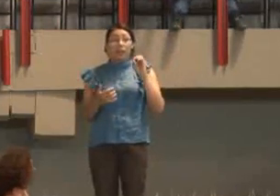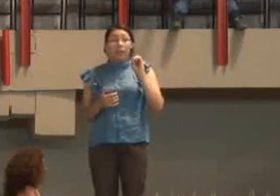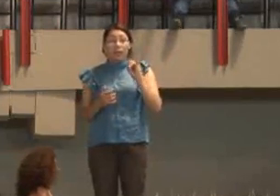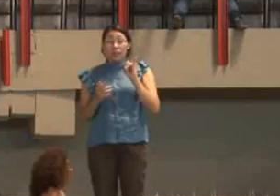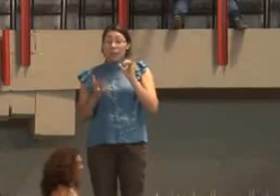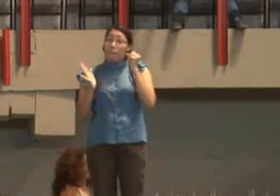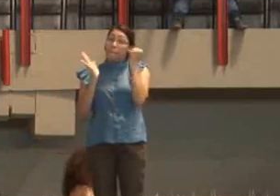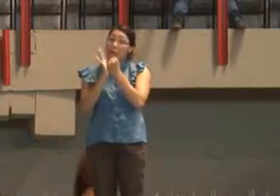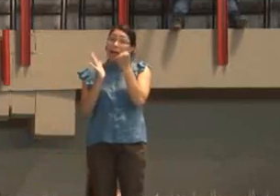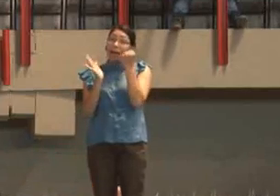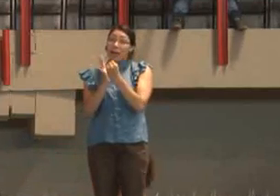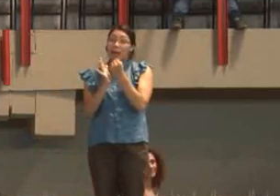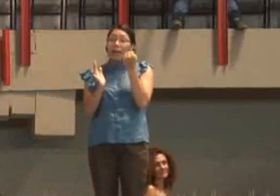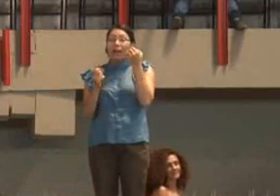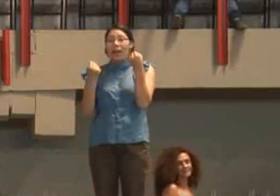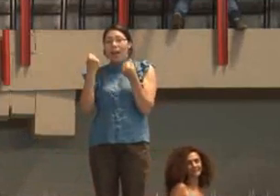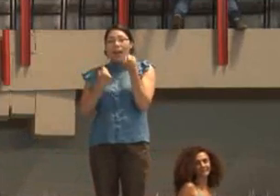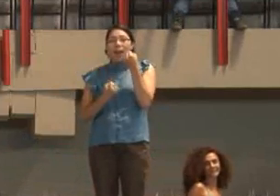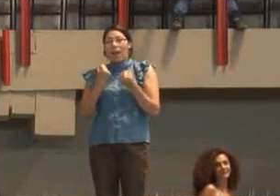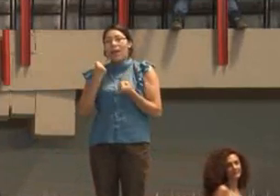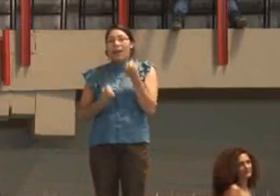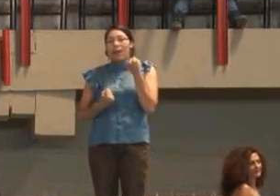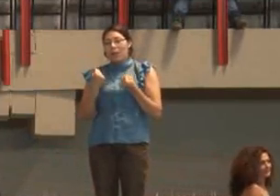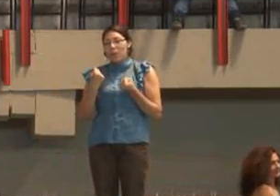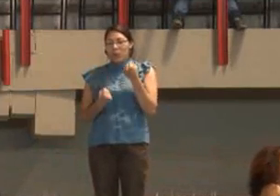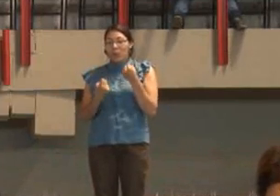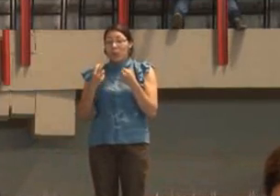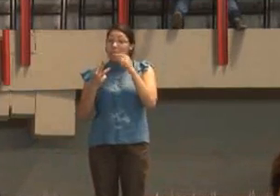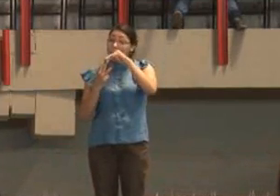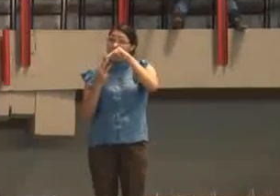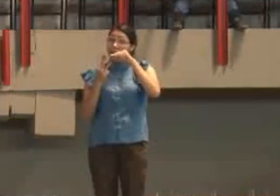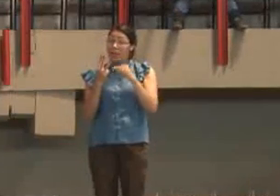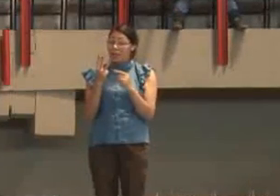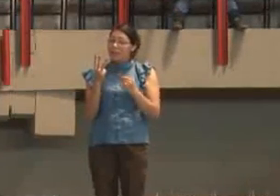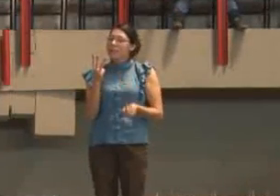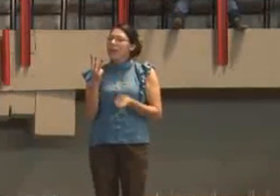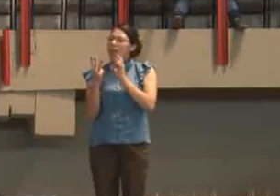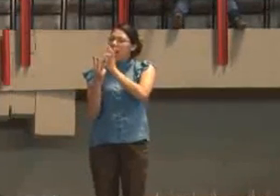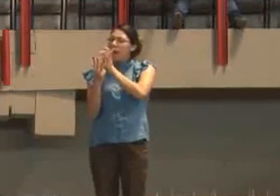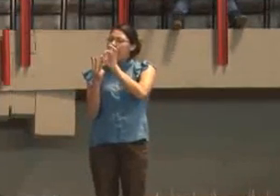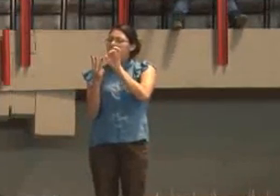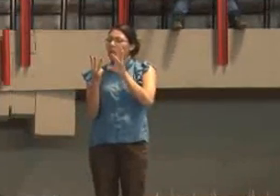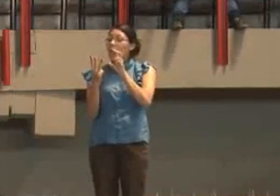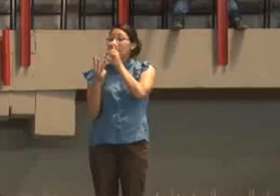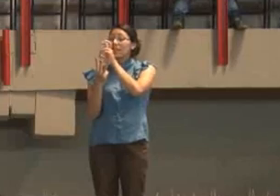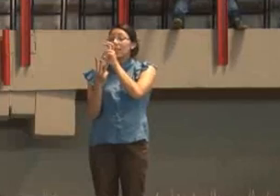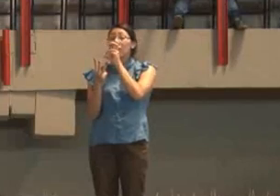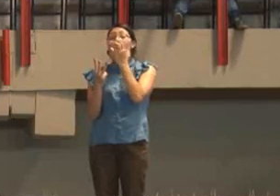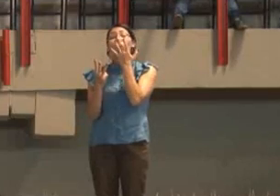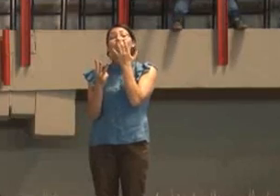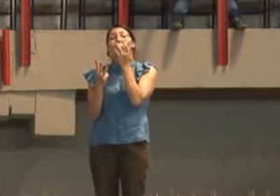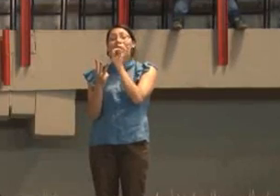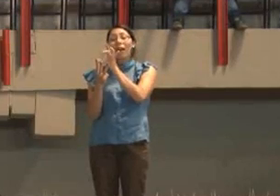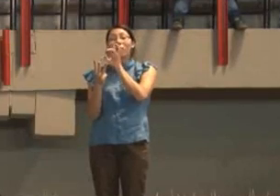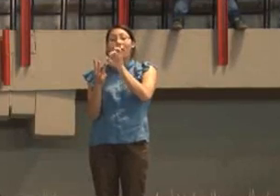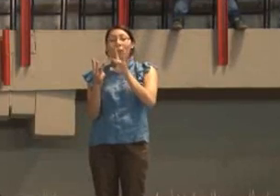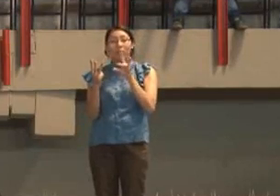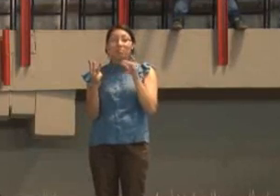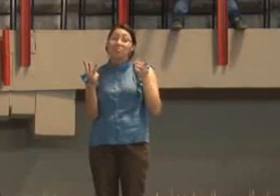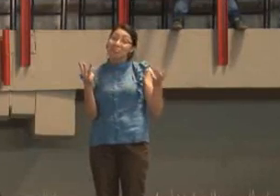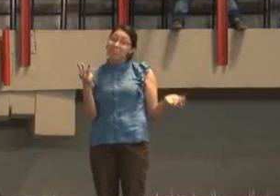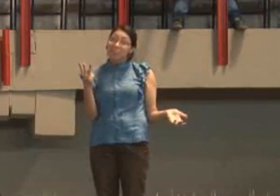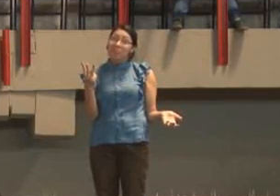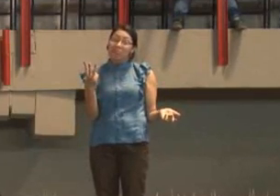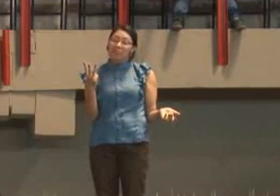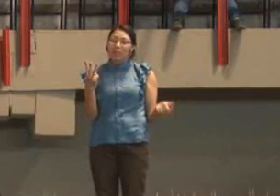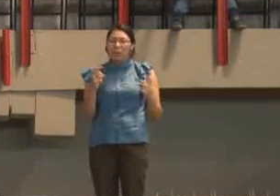5 cores, então existem 15 possibilidades diferentes de você escolher o carro. Tá claro isso? Só que